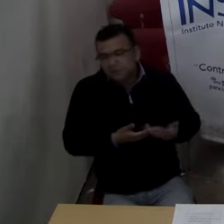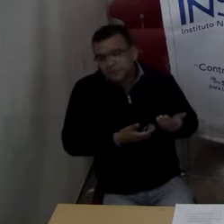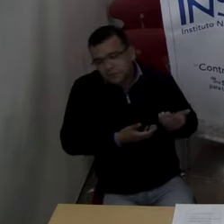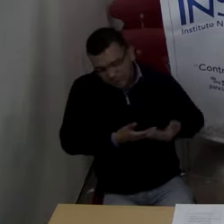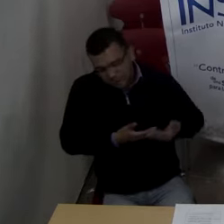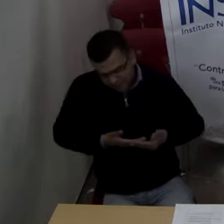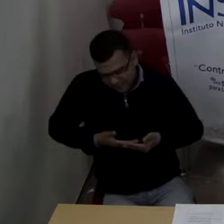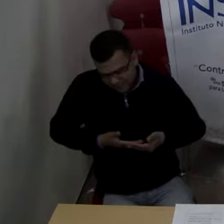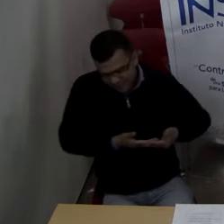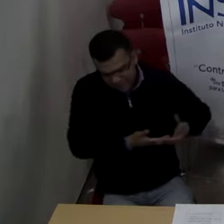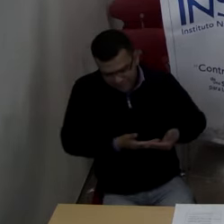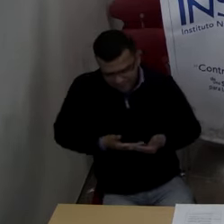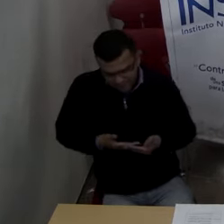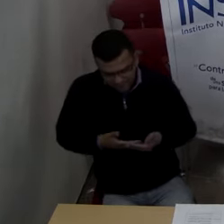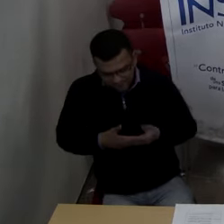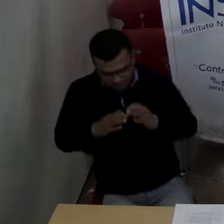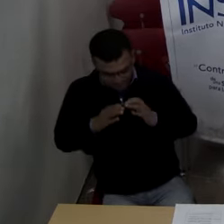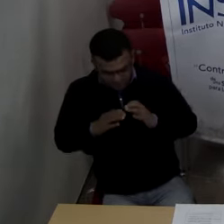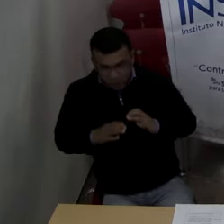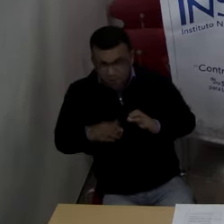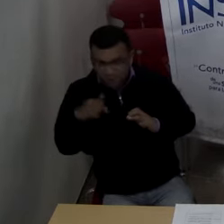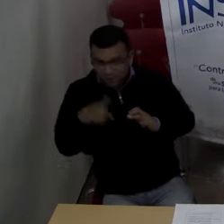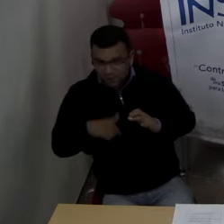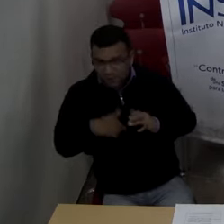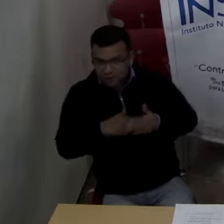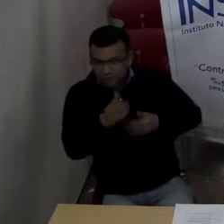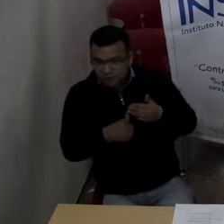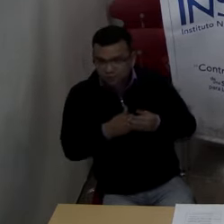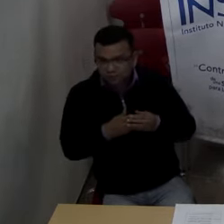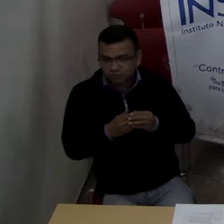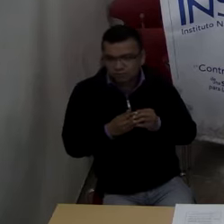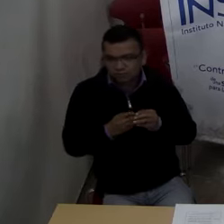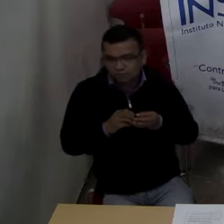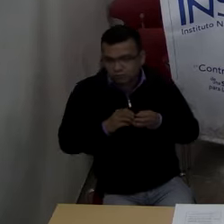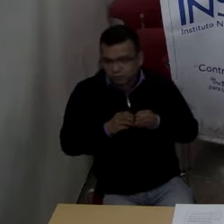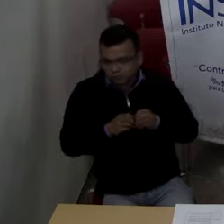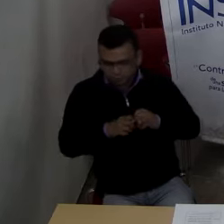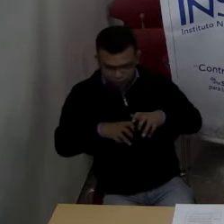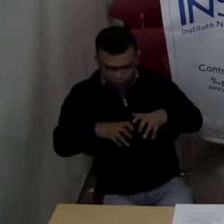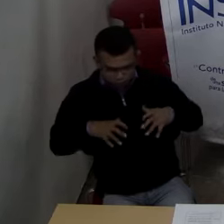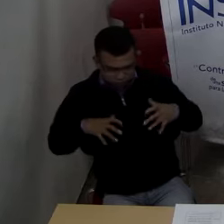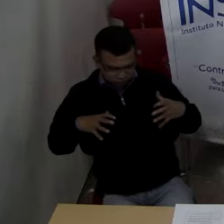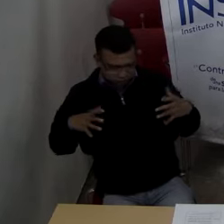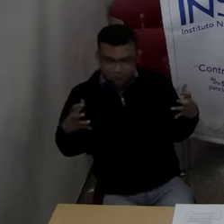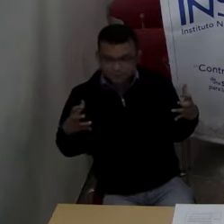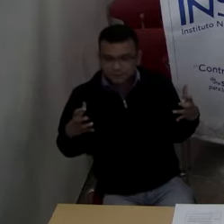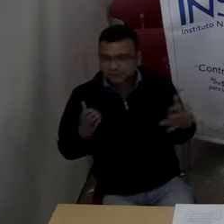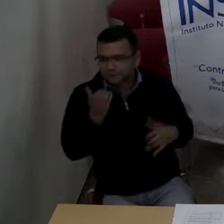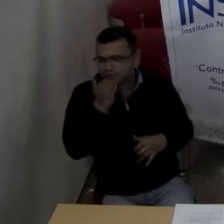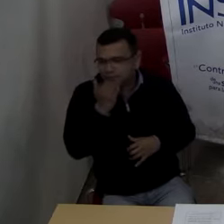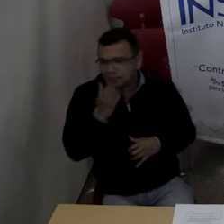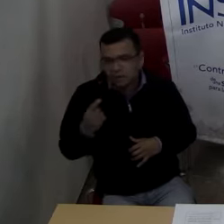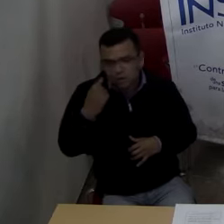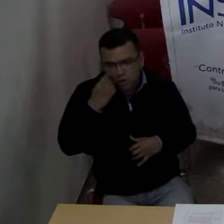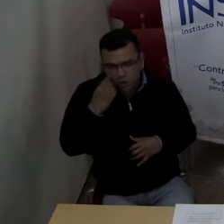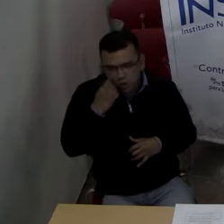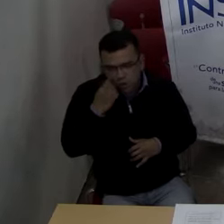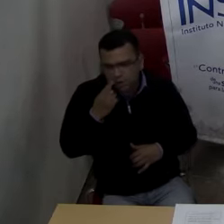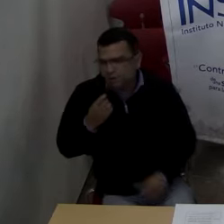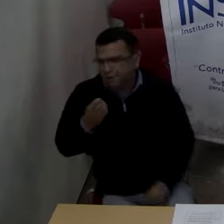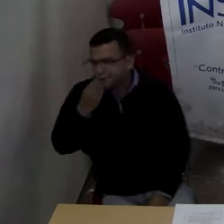el autoformularse o medicarse, no, que tengo fiebre, que tengo dolor